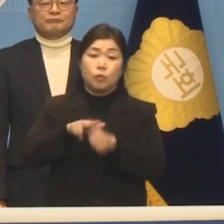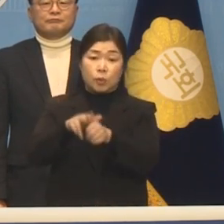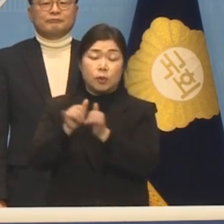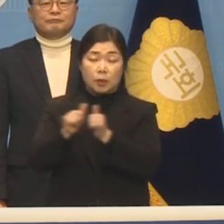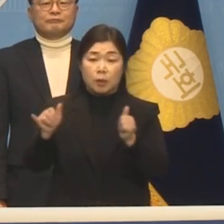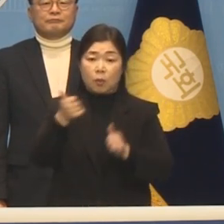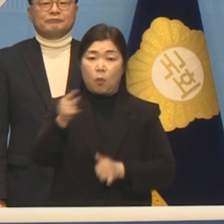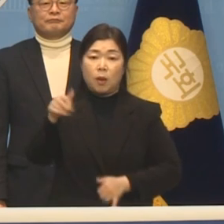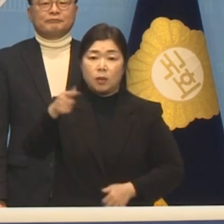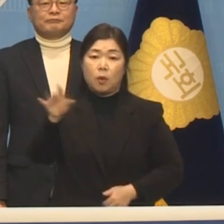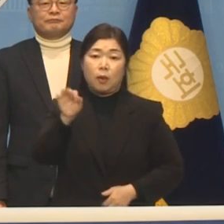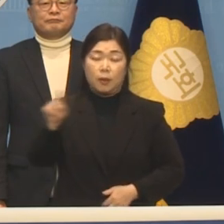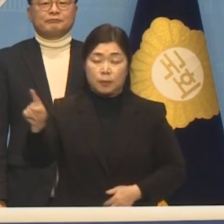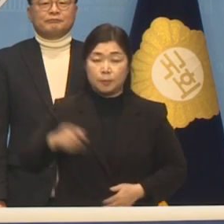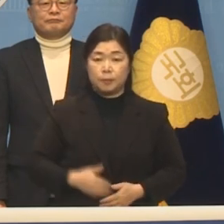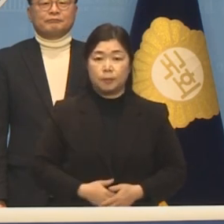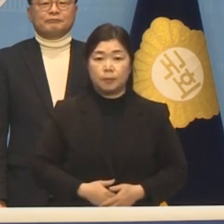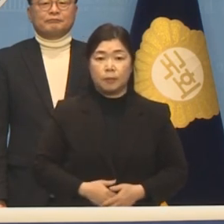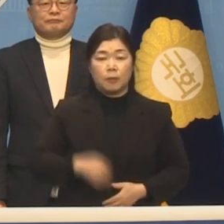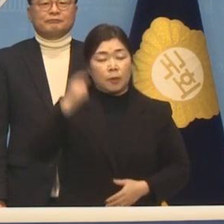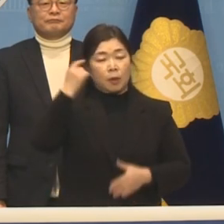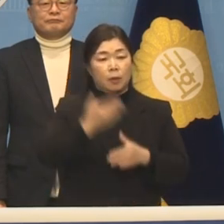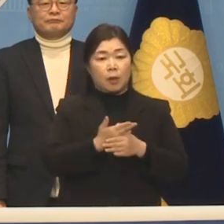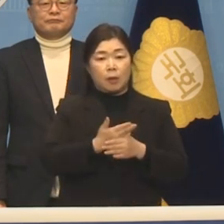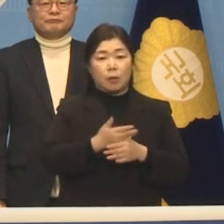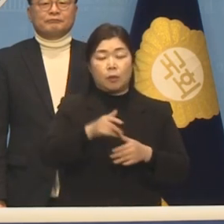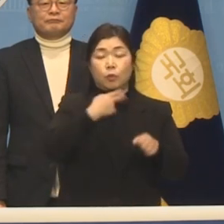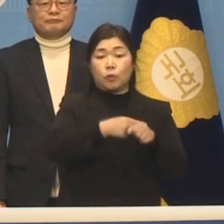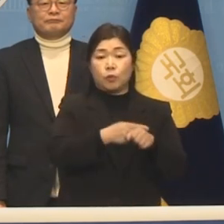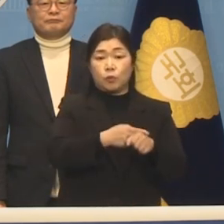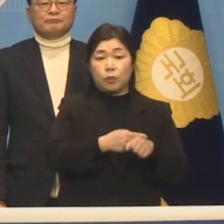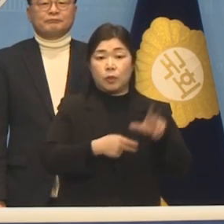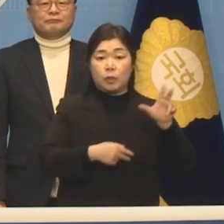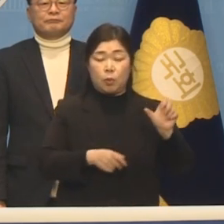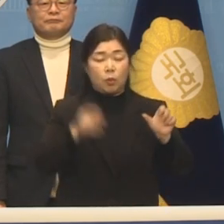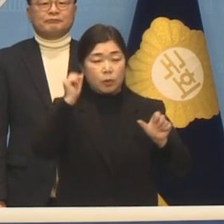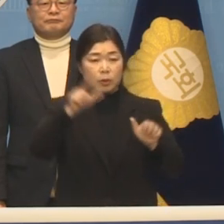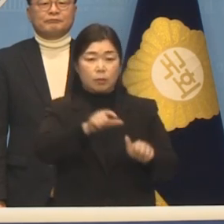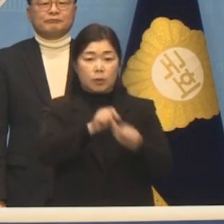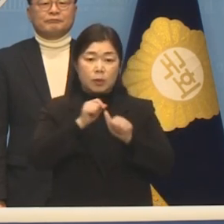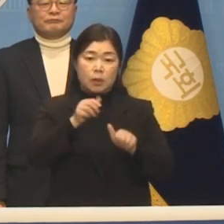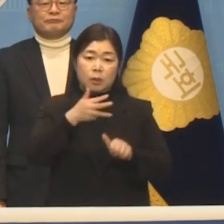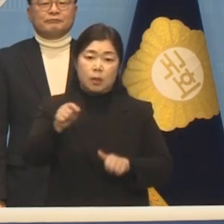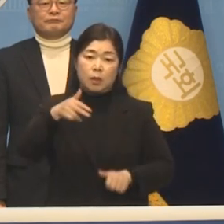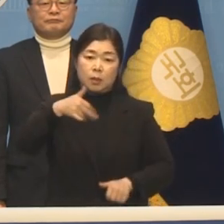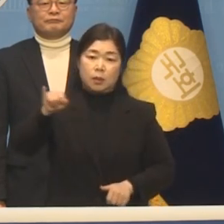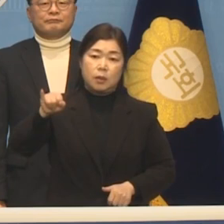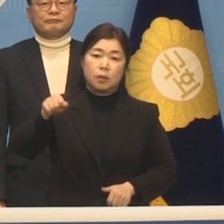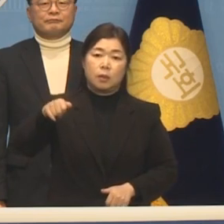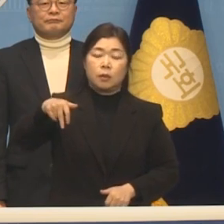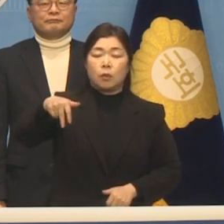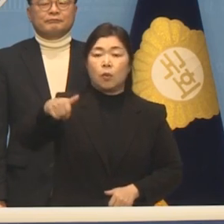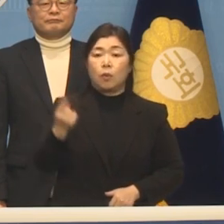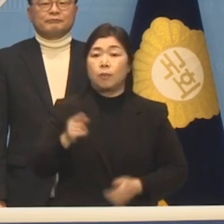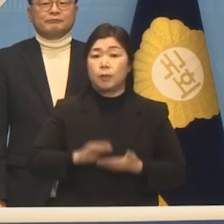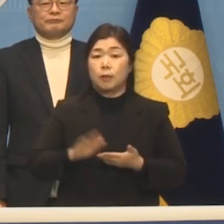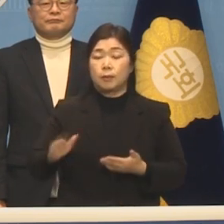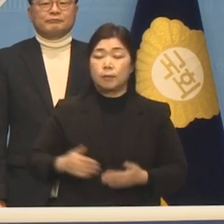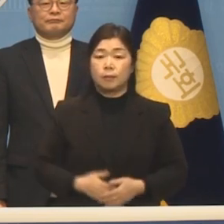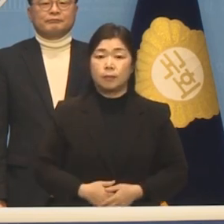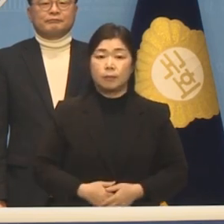카이스트 문술미래전략대학원 교수 더불어민주당 25호 영입인재 차지호입니다. 오늘